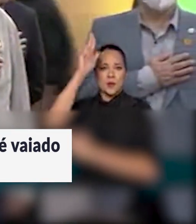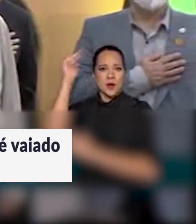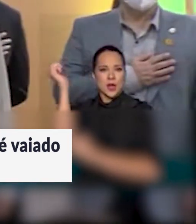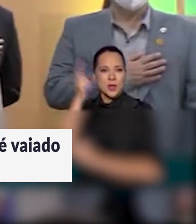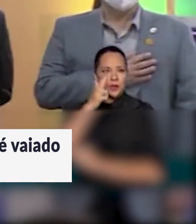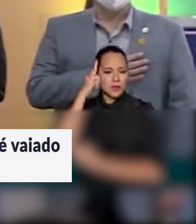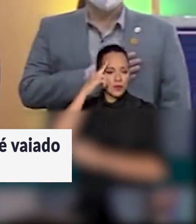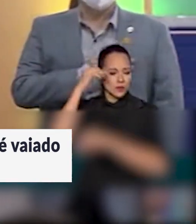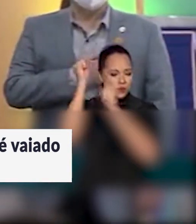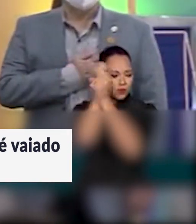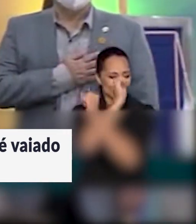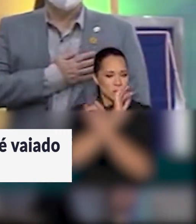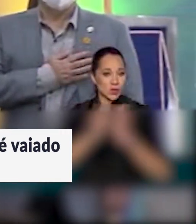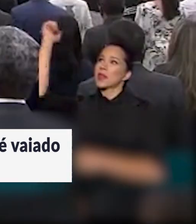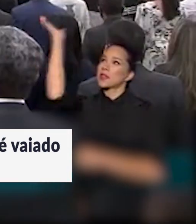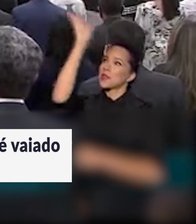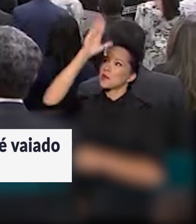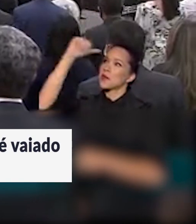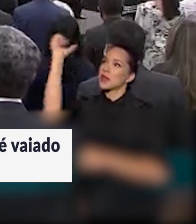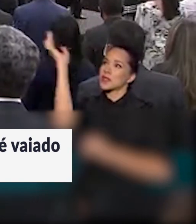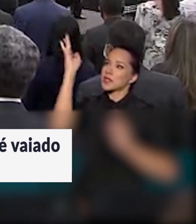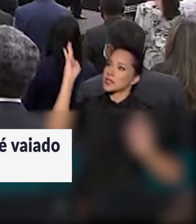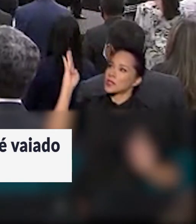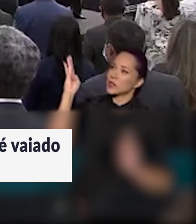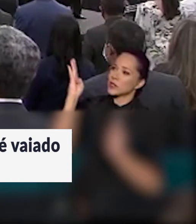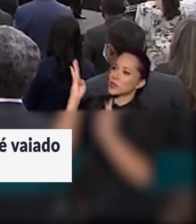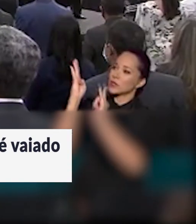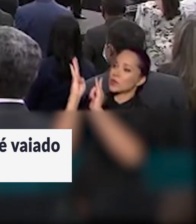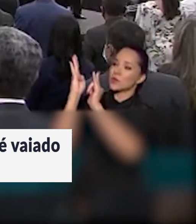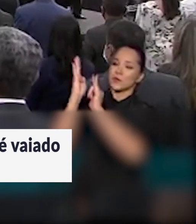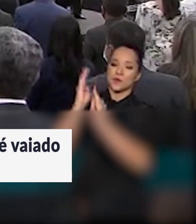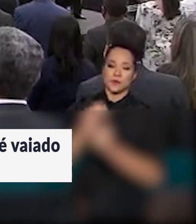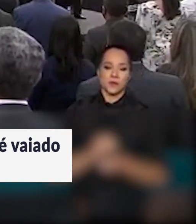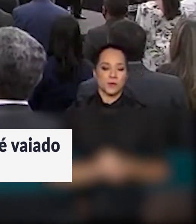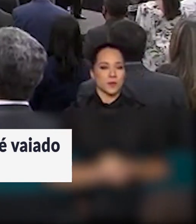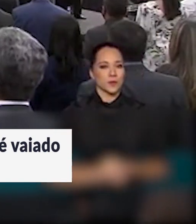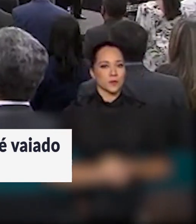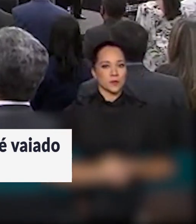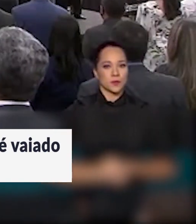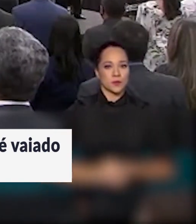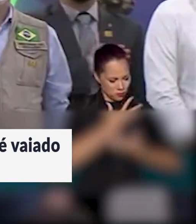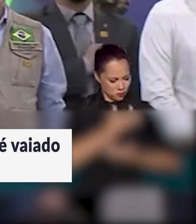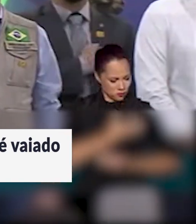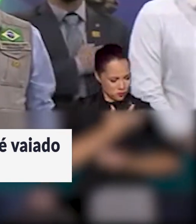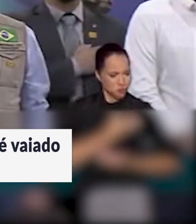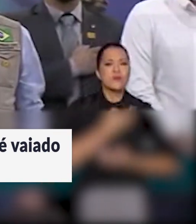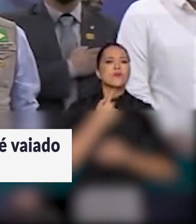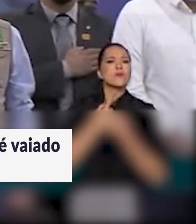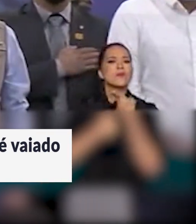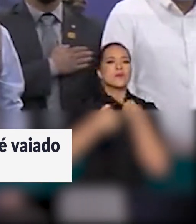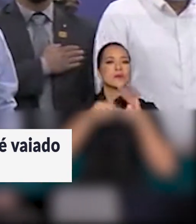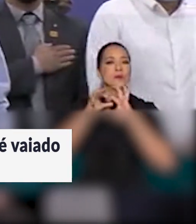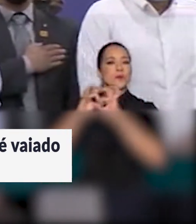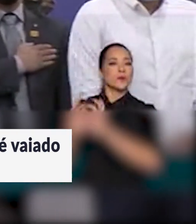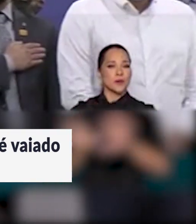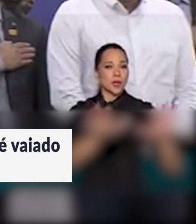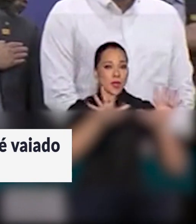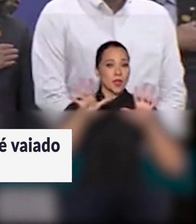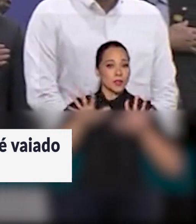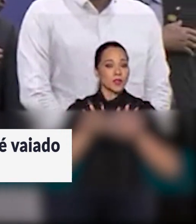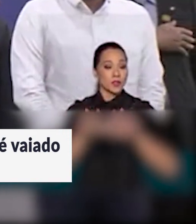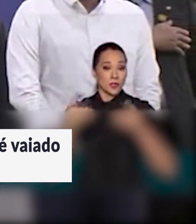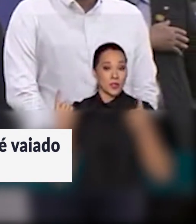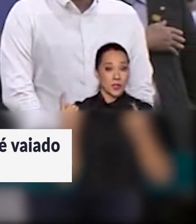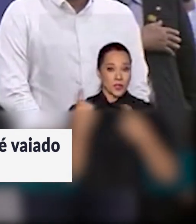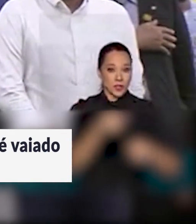do Amazonas usavam máscara, seguindo os protocolos contra a Covid-19. Autoridades como o prefeito de